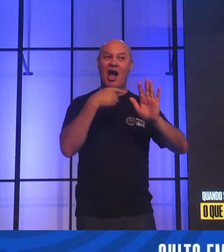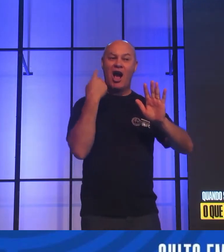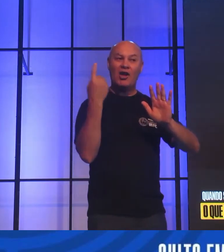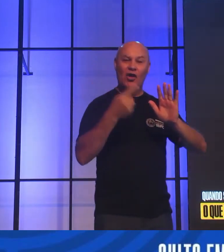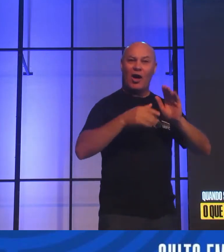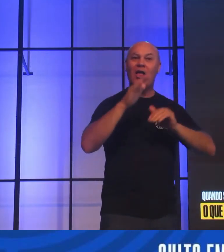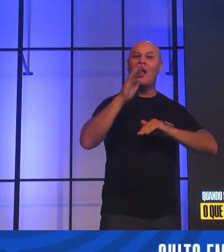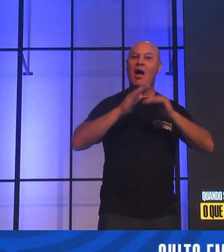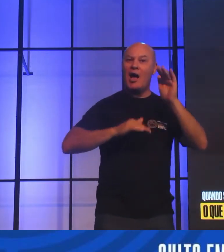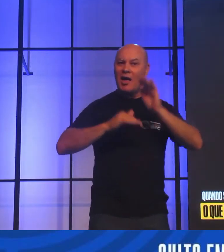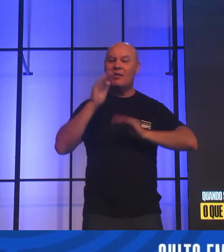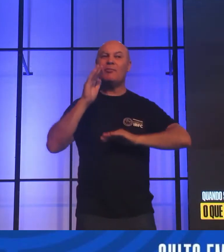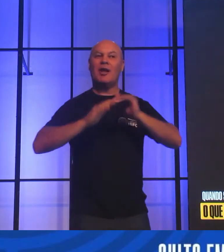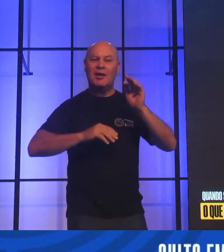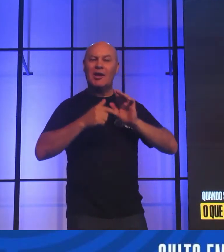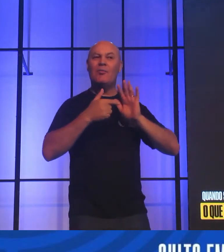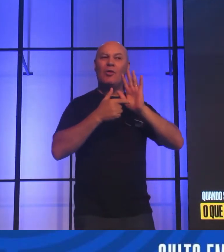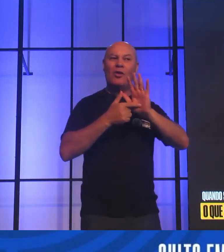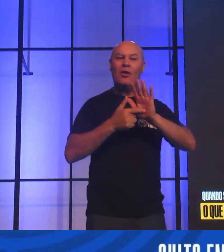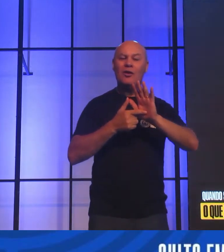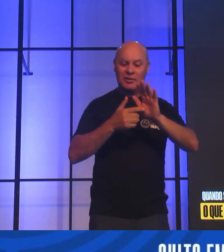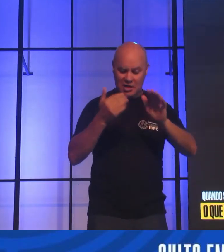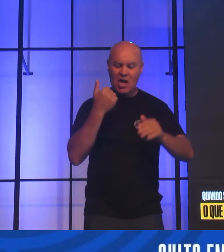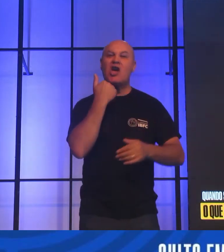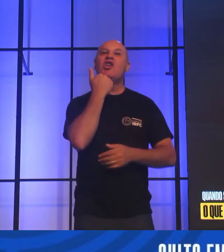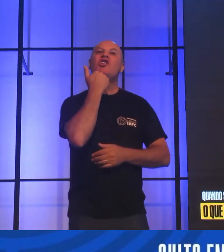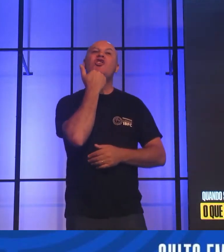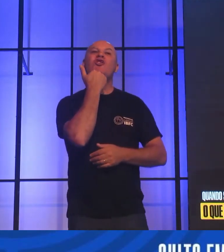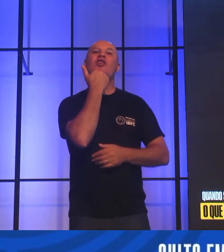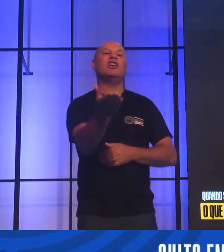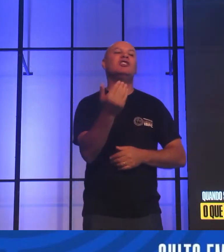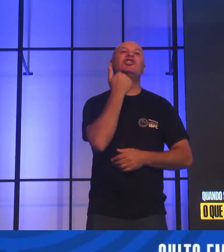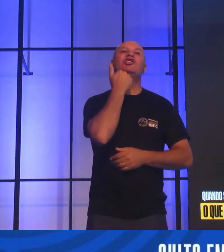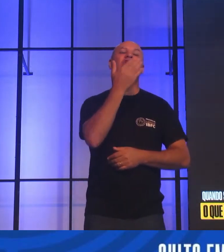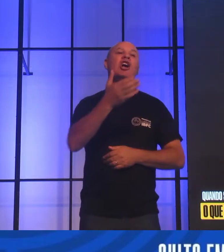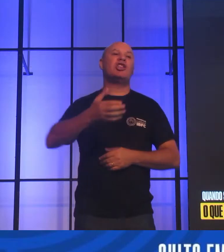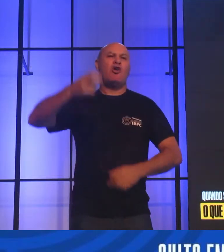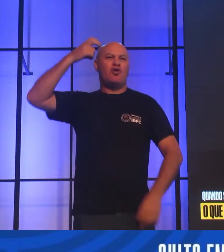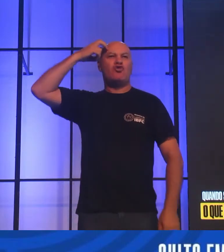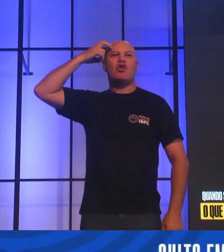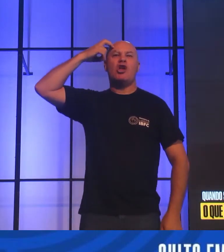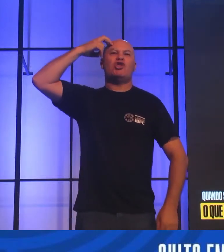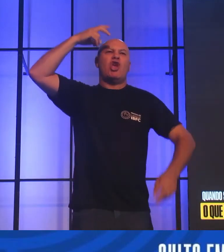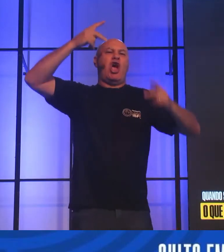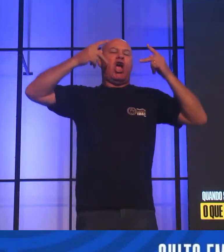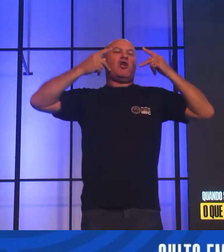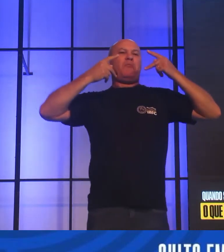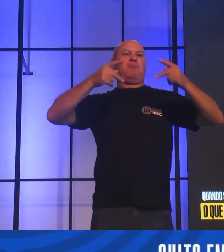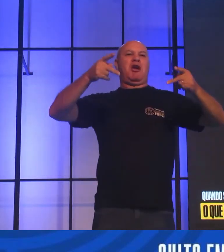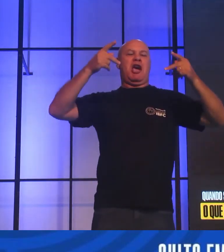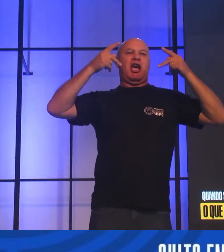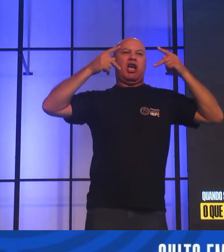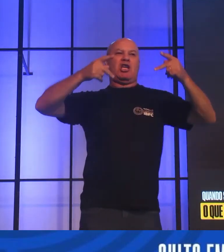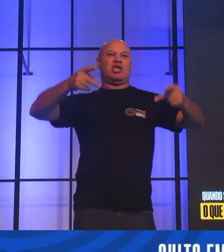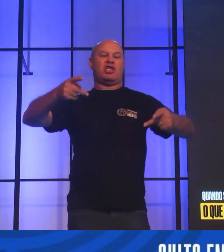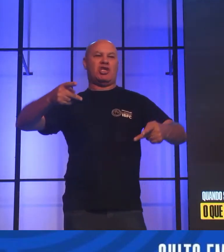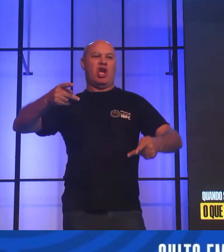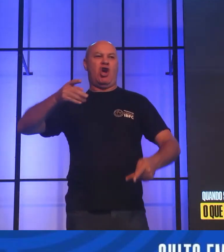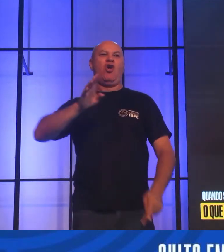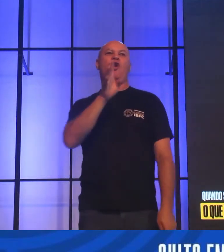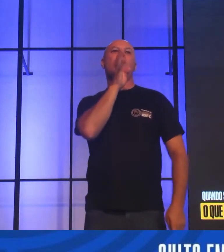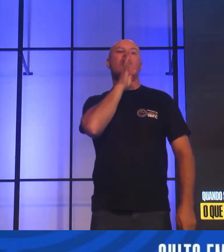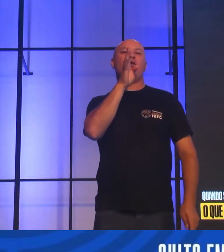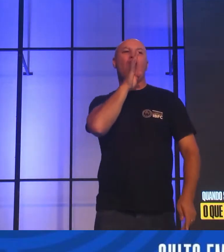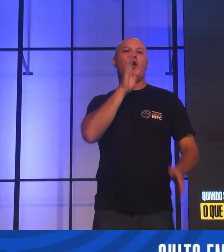nossas pregações, do que os nossos sermões, dos nossos cantar de mão levantada para cima.